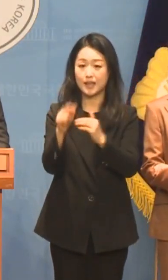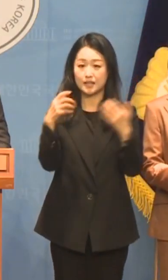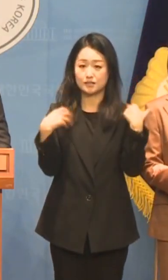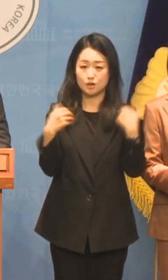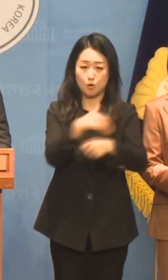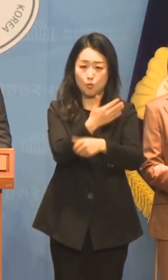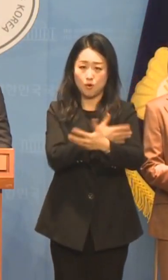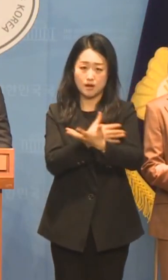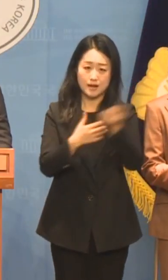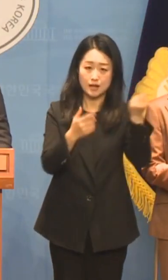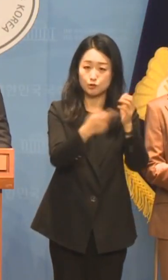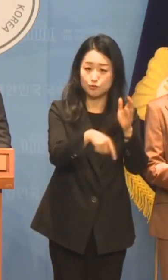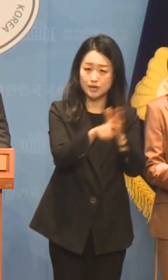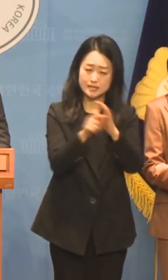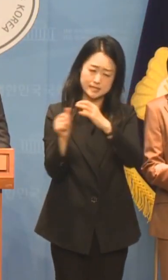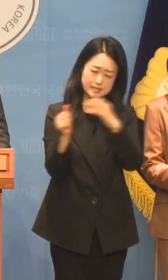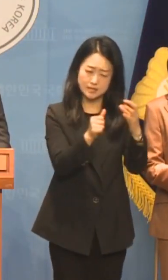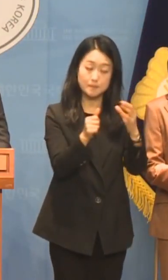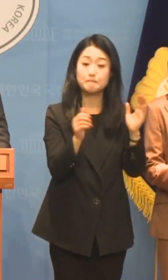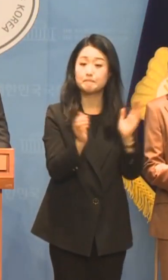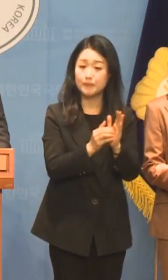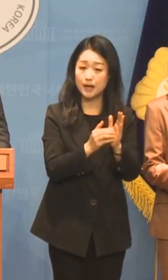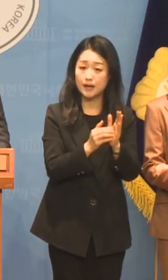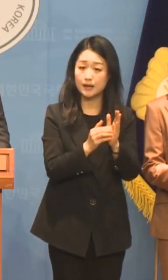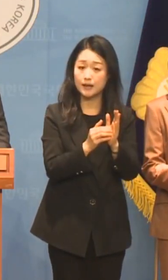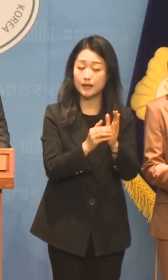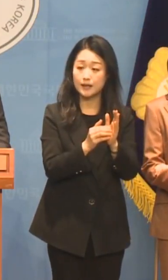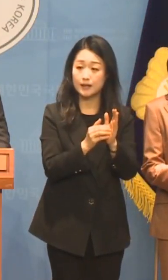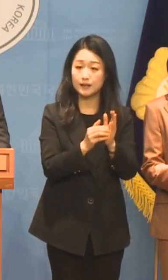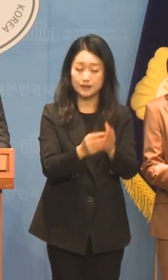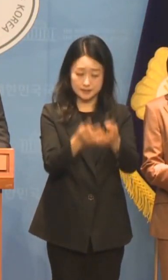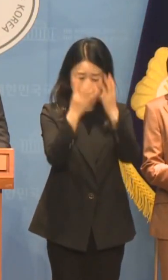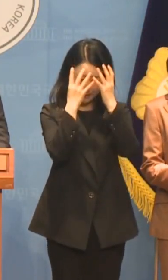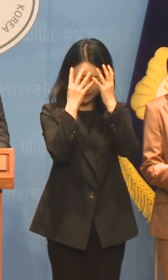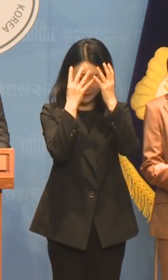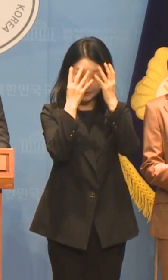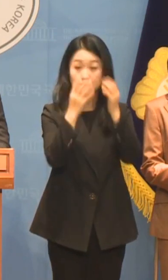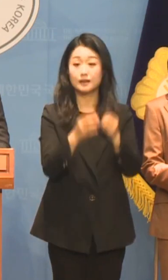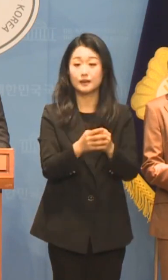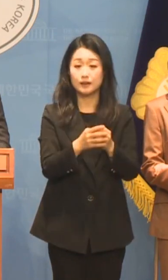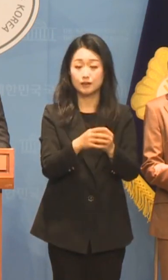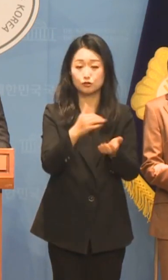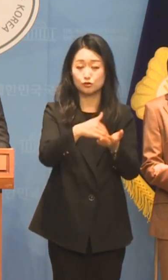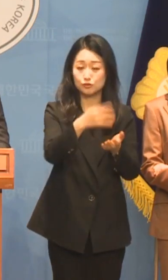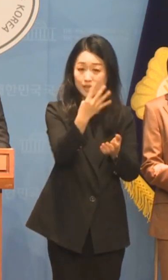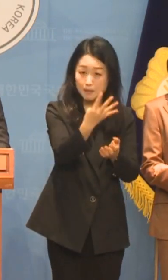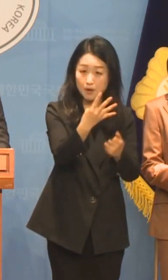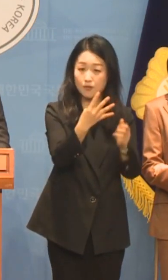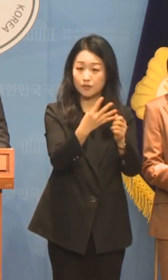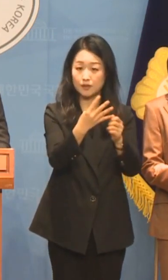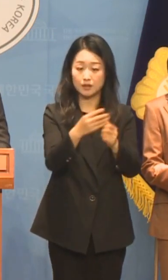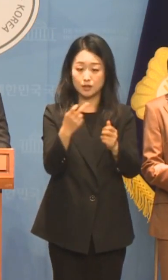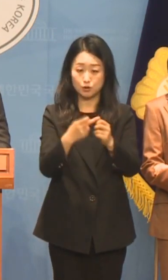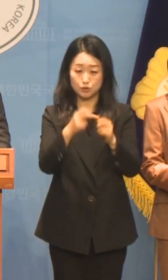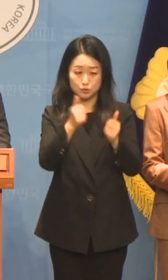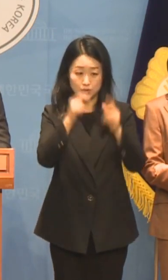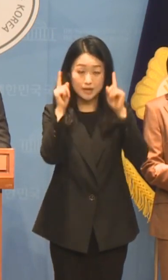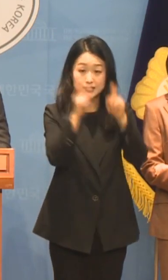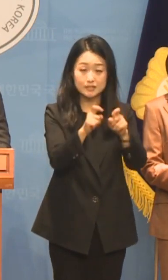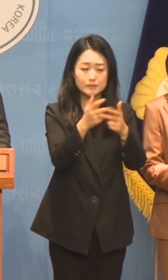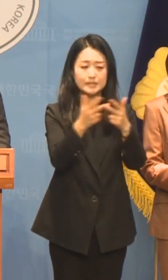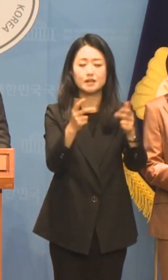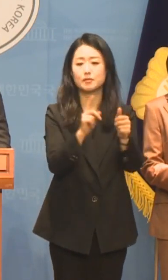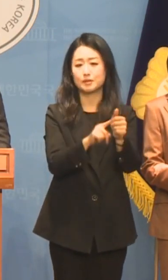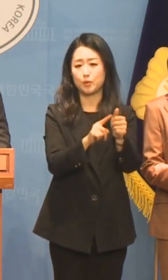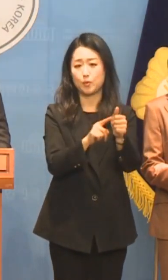찬탈의 수단으로 이용해 왔습니다. 정과 사범의 12개 혐의, 5개 재판을 받고 있는